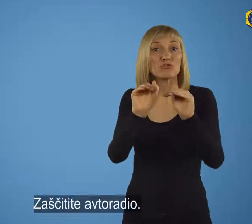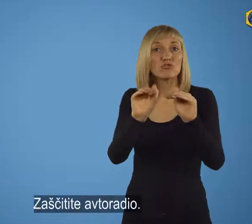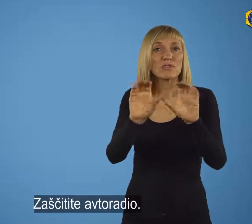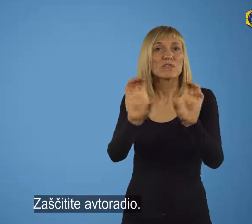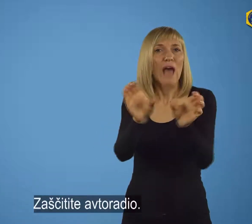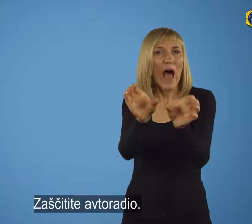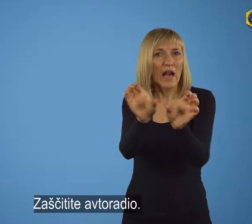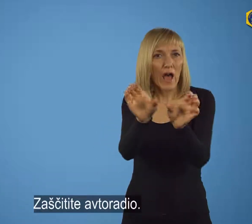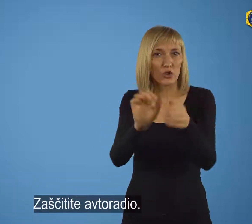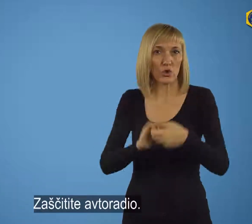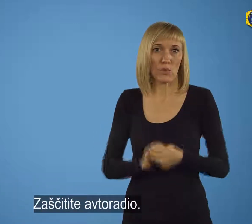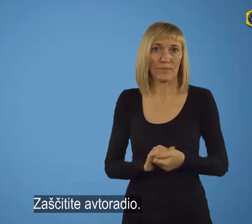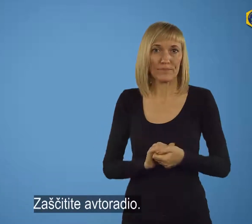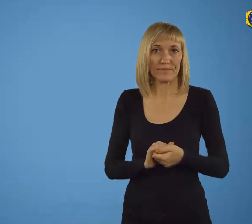Zaščitite avtoradio.